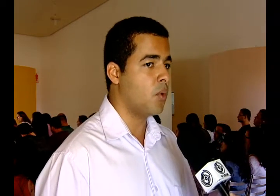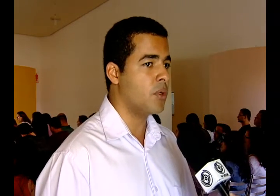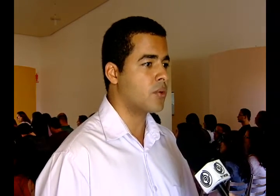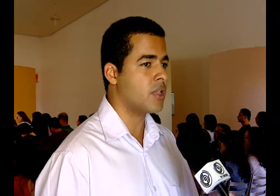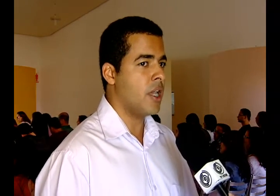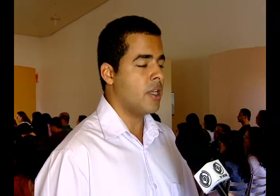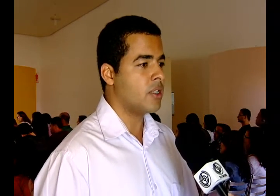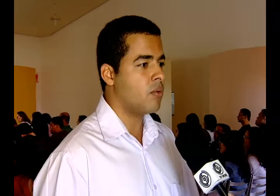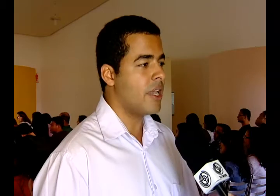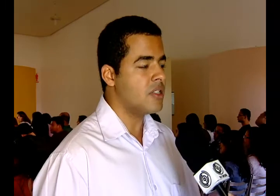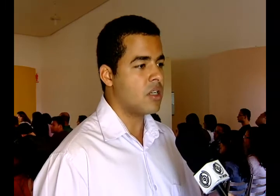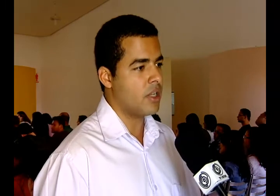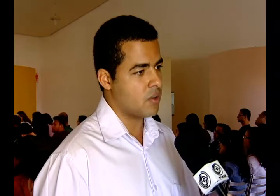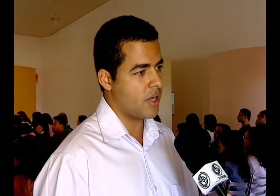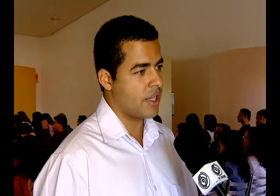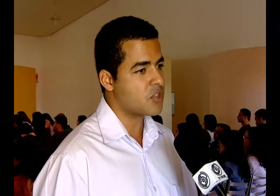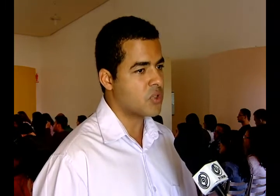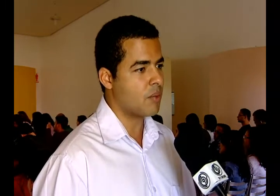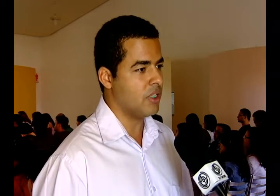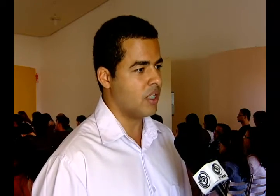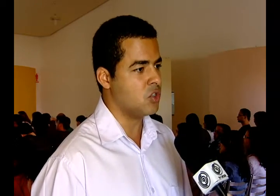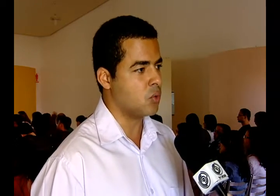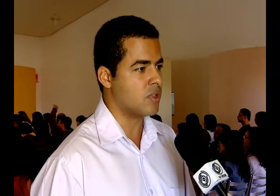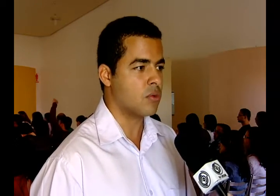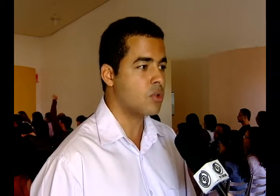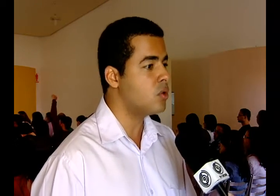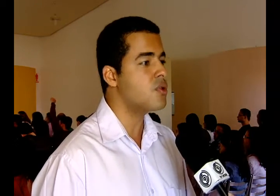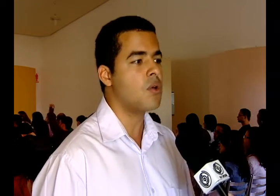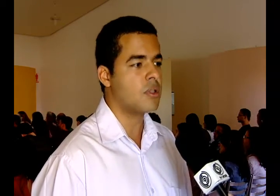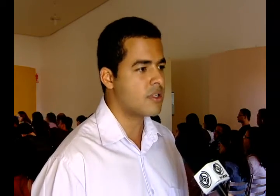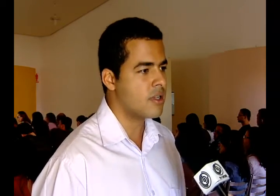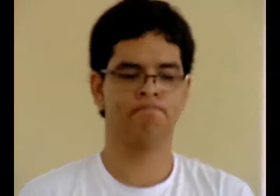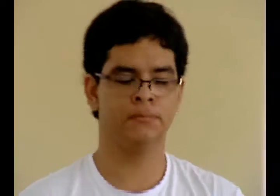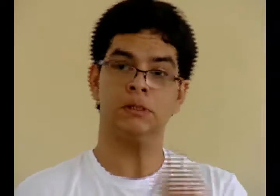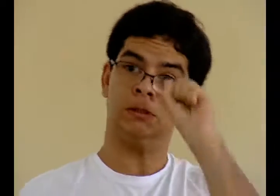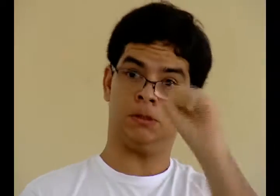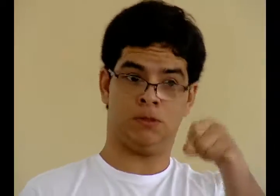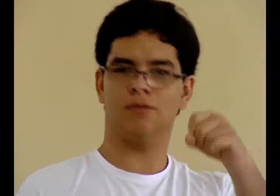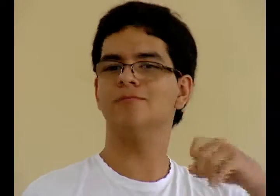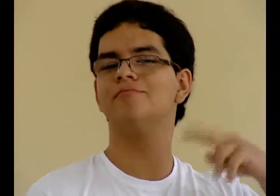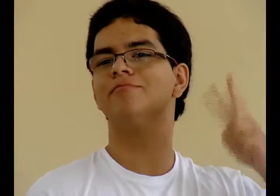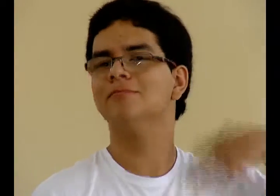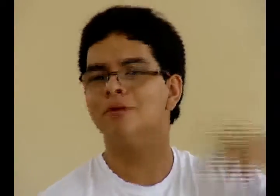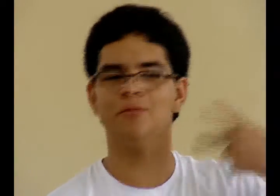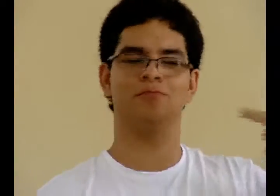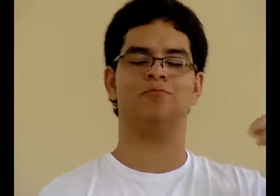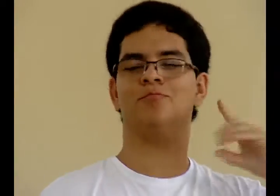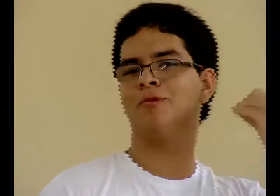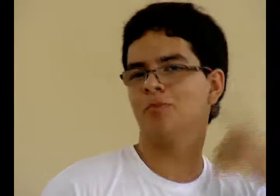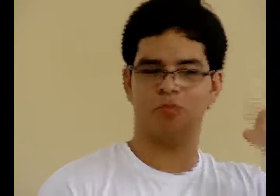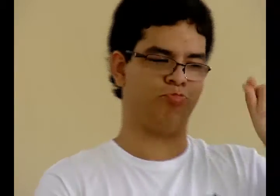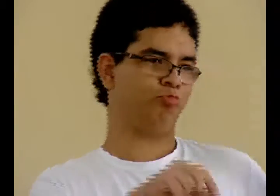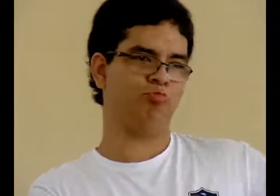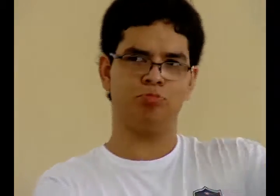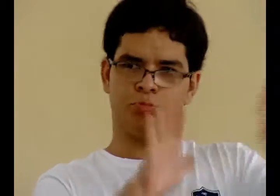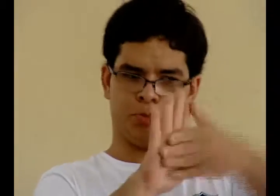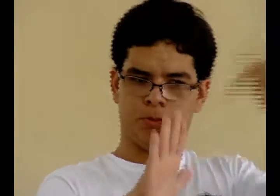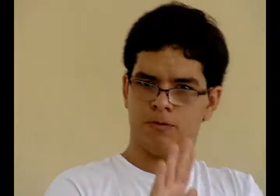públicos. Então, essa é uma responsabilidade de inclusão de todos nós. Magno Prates é professor no SENAC, é surdo e filho de